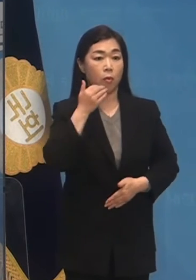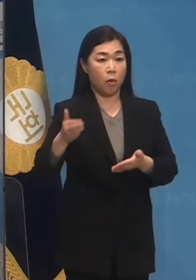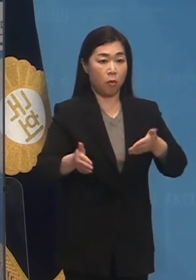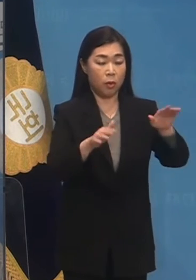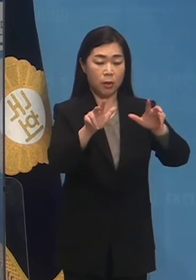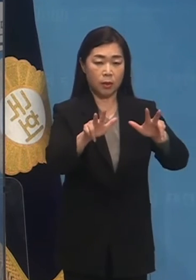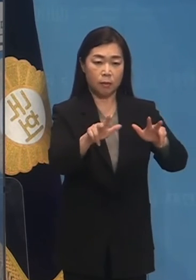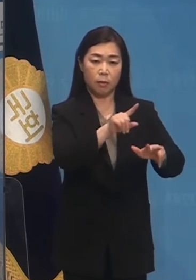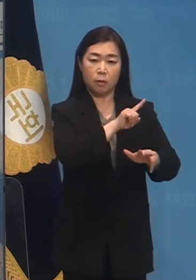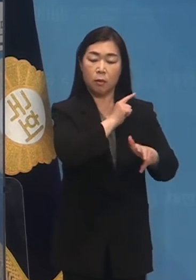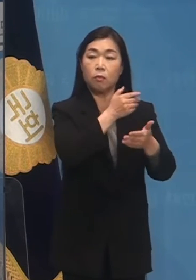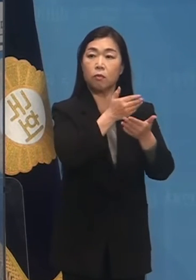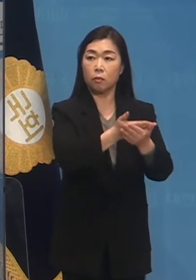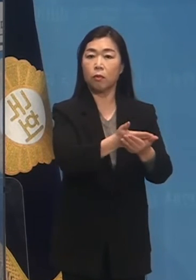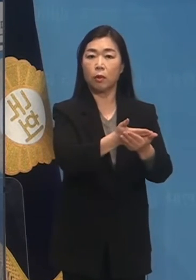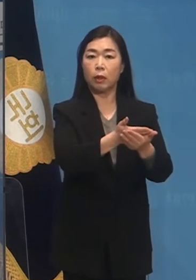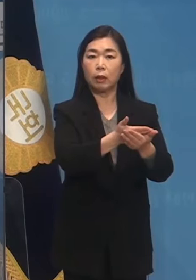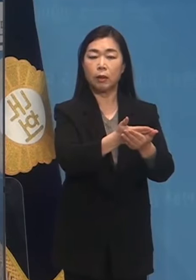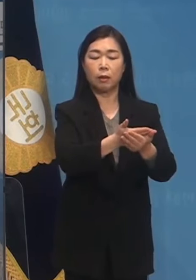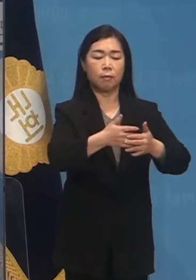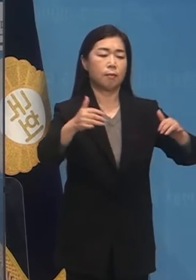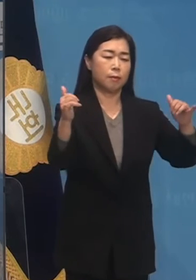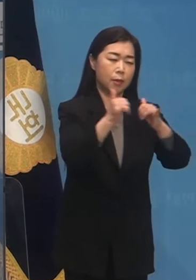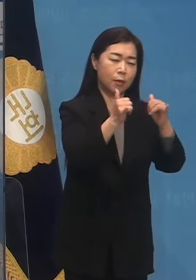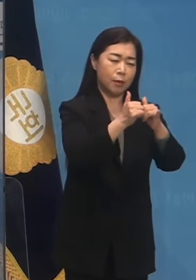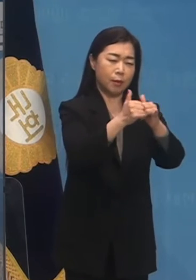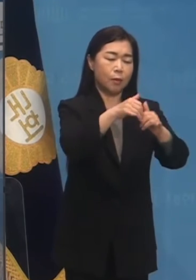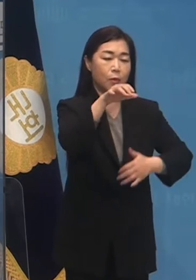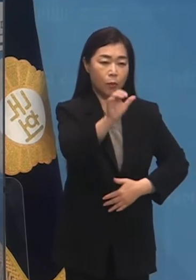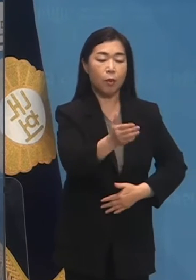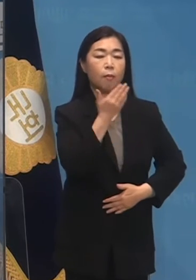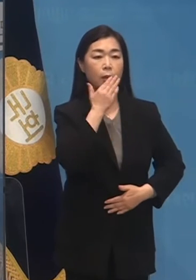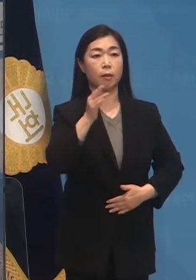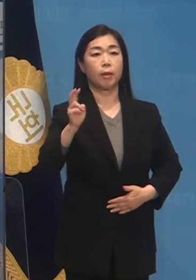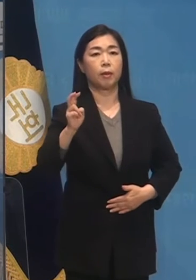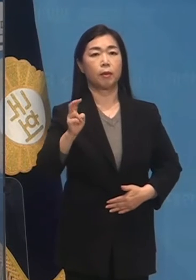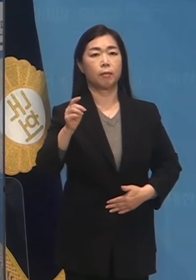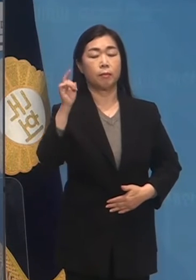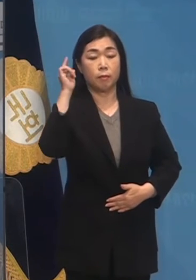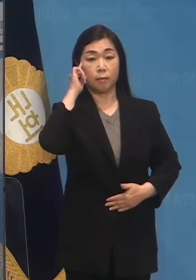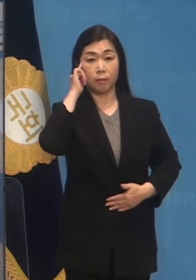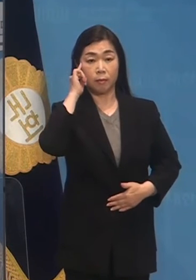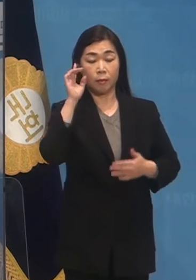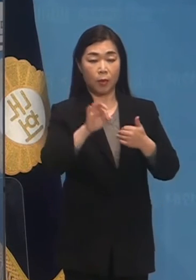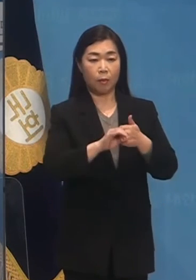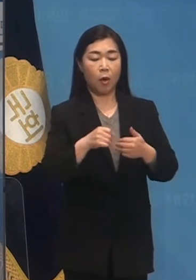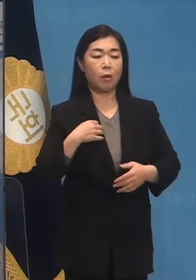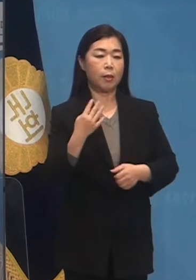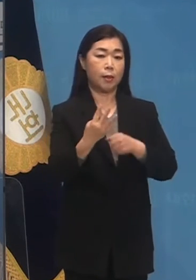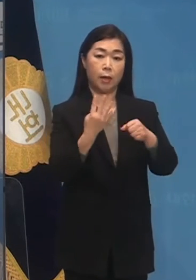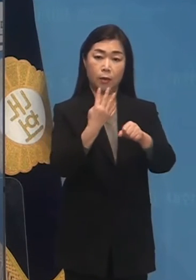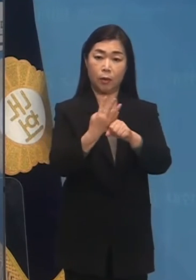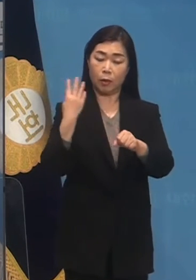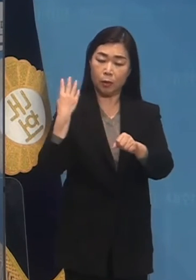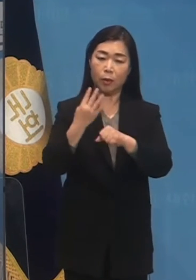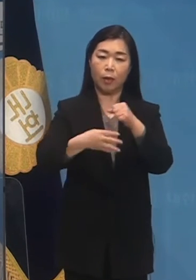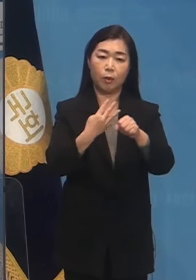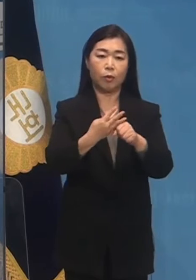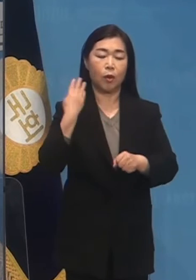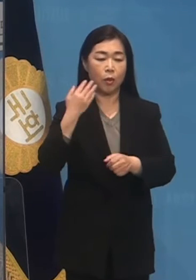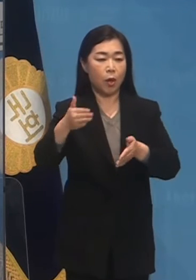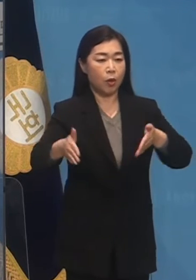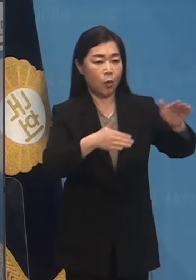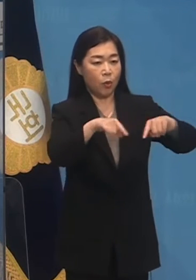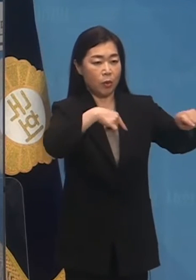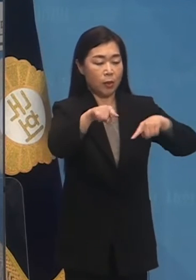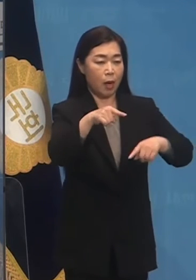가장 중요한 전장이 될 것입니다. 저는 4년 전 경기지사